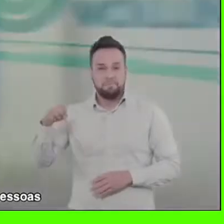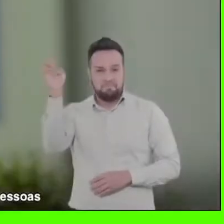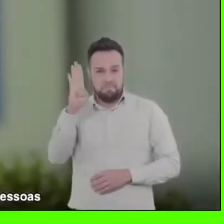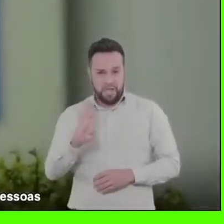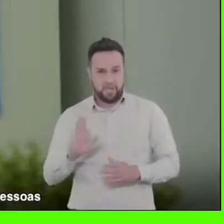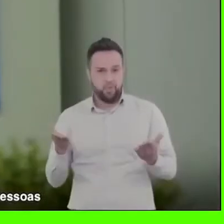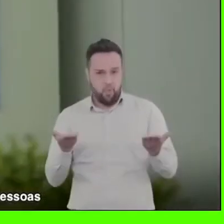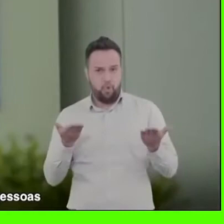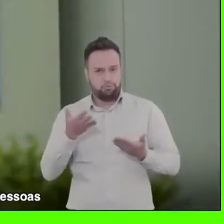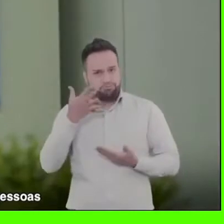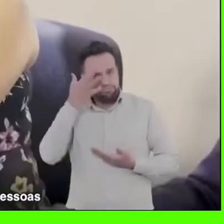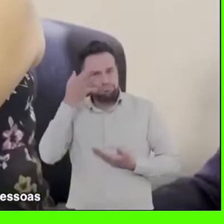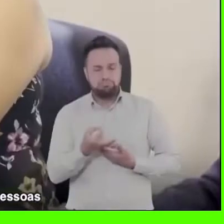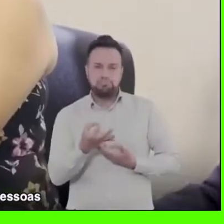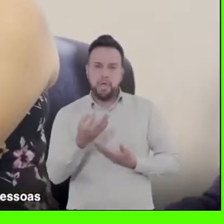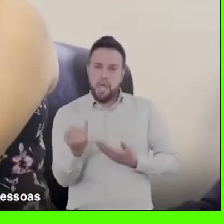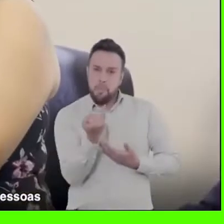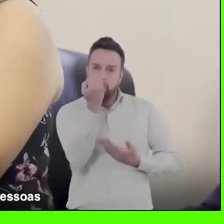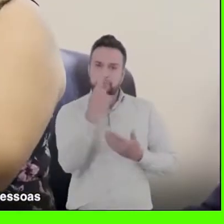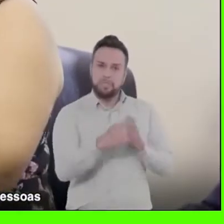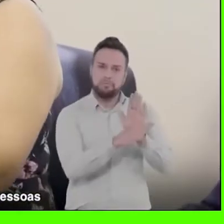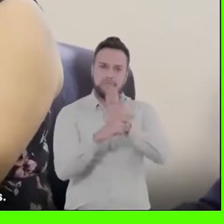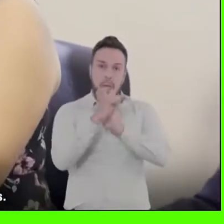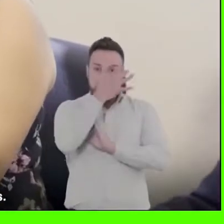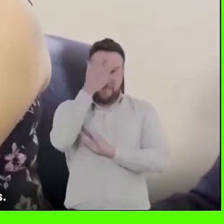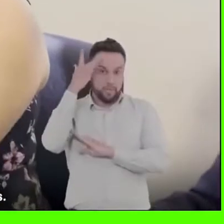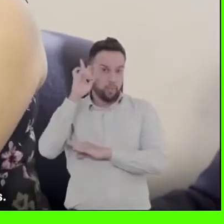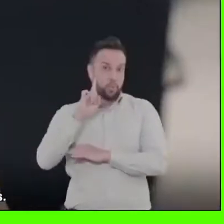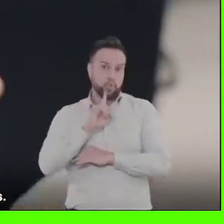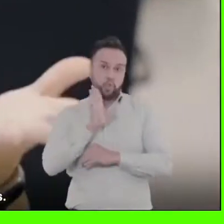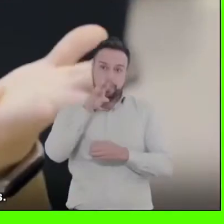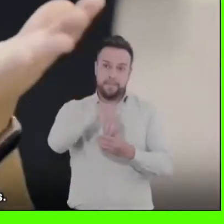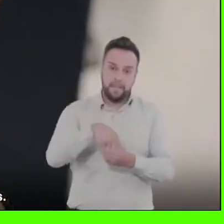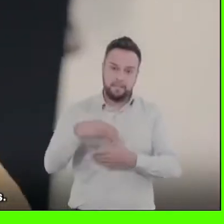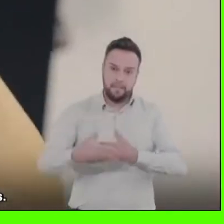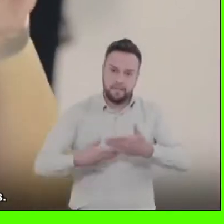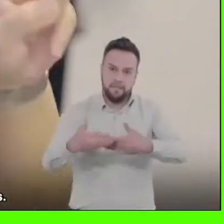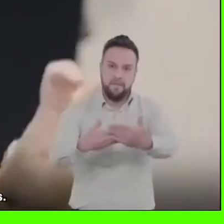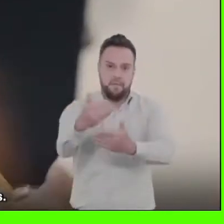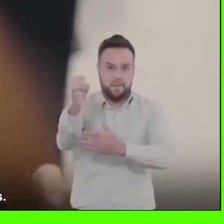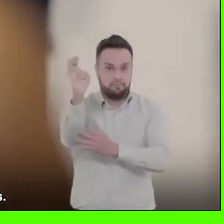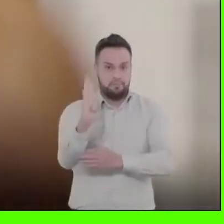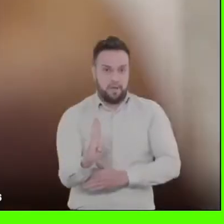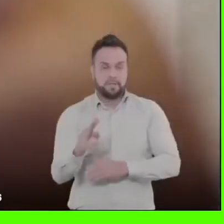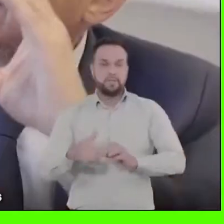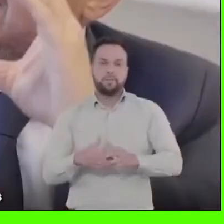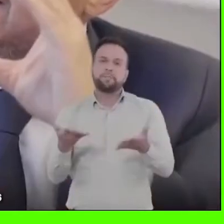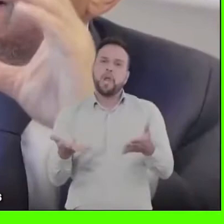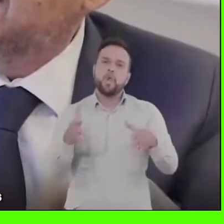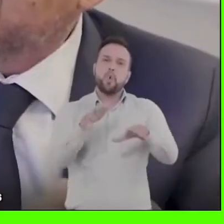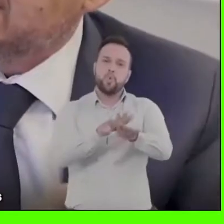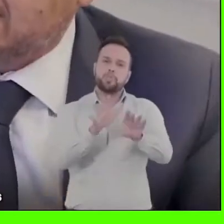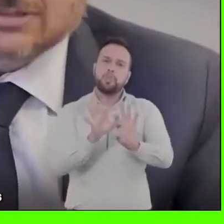Hoje o Brasil reconhece a contribuição das pessoas surdas para o desenvolvimento do país. A inclusão